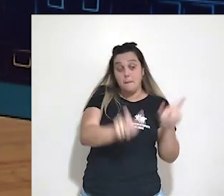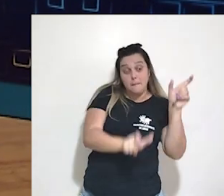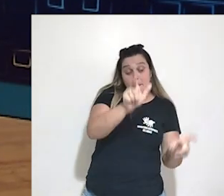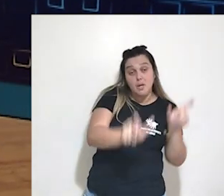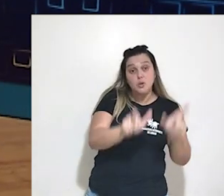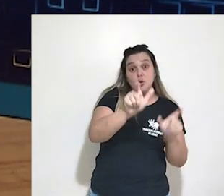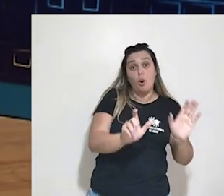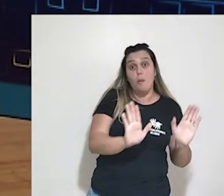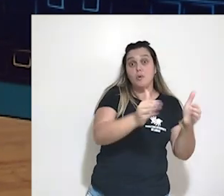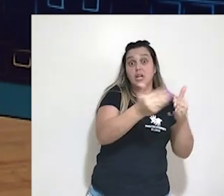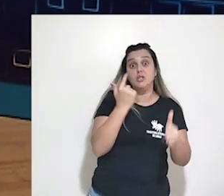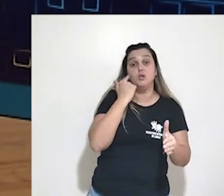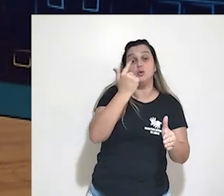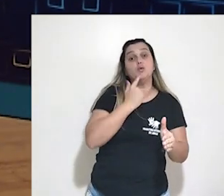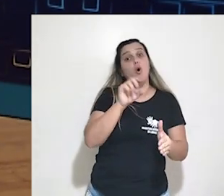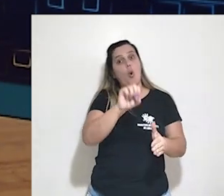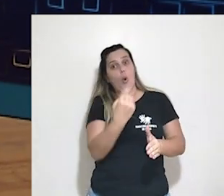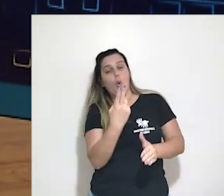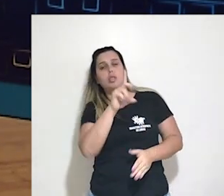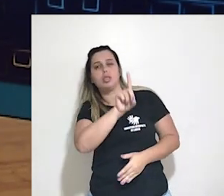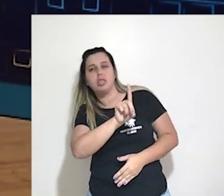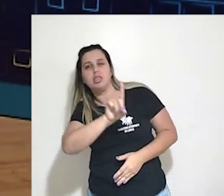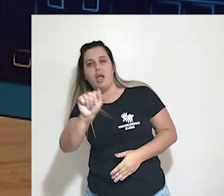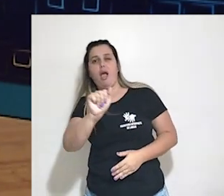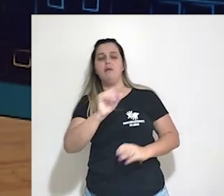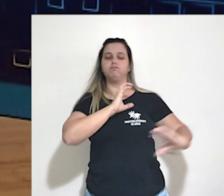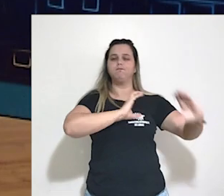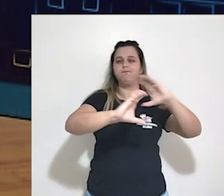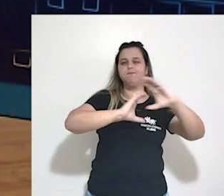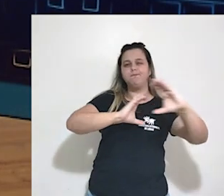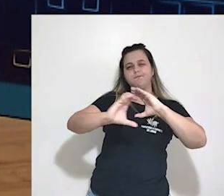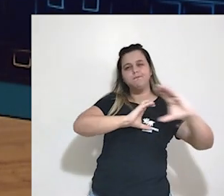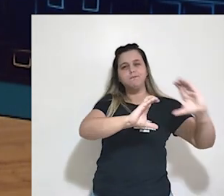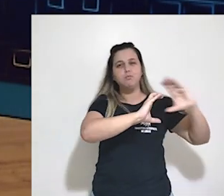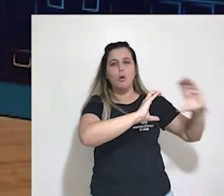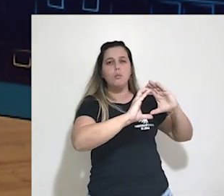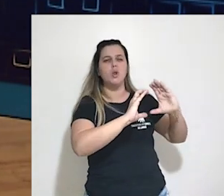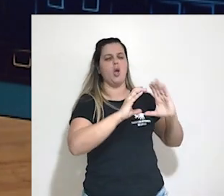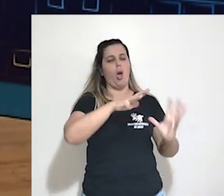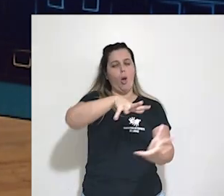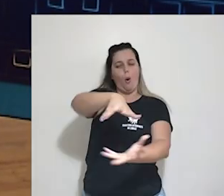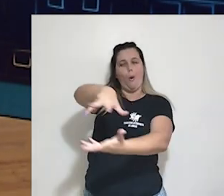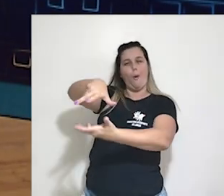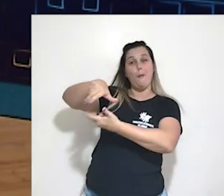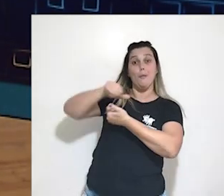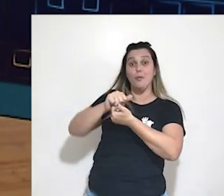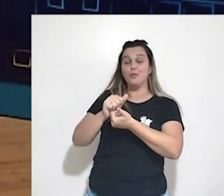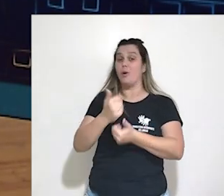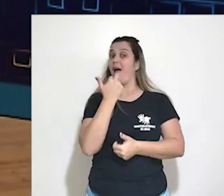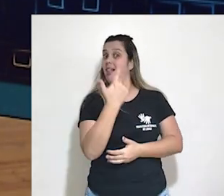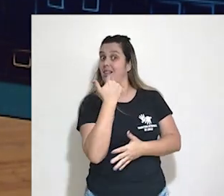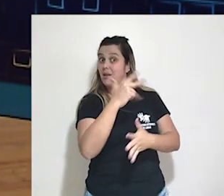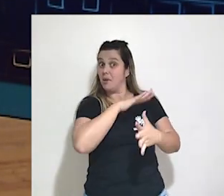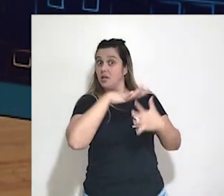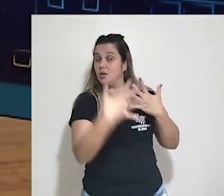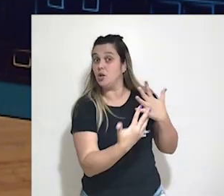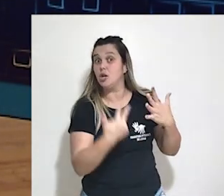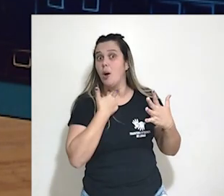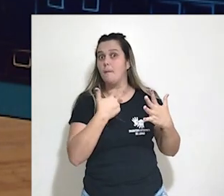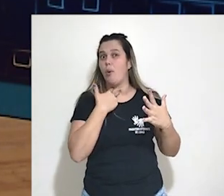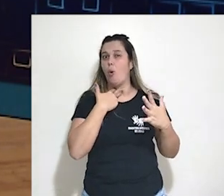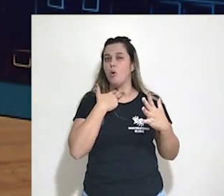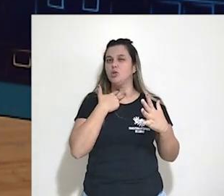que as pessoas surdas ou com deficiência auditiva se comunicam entre si e com o mundo. A língua de sinais não pode